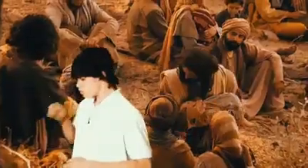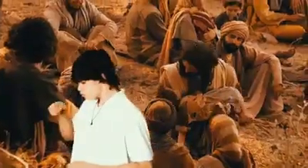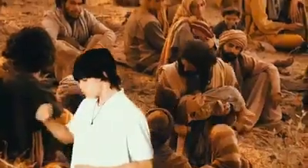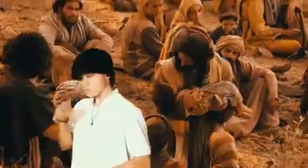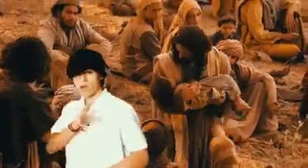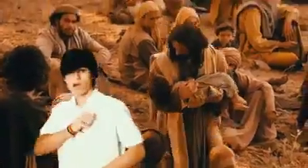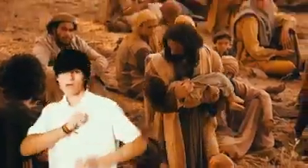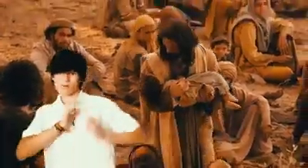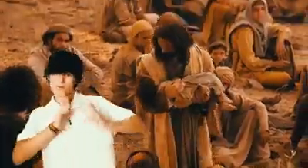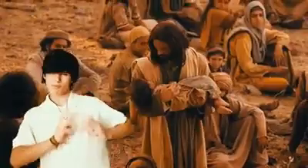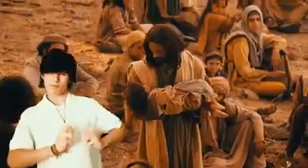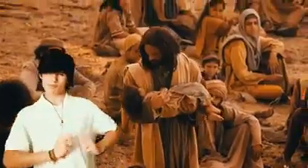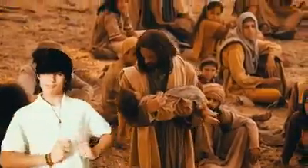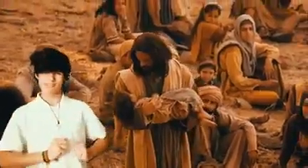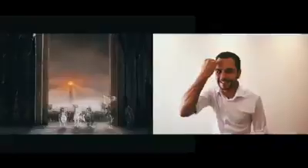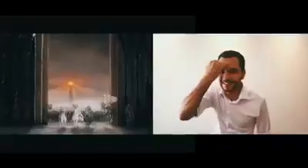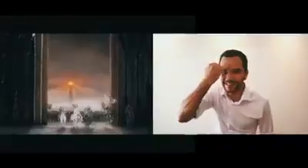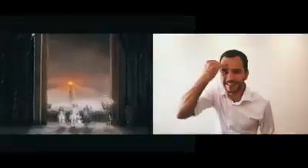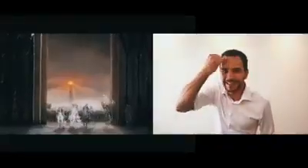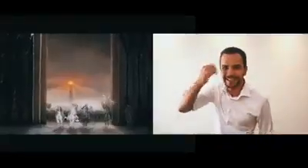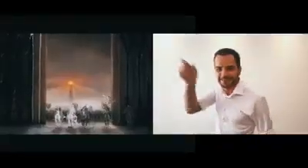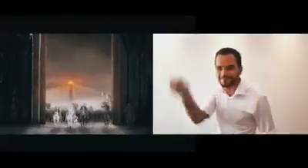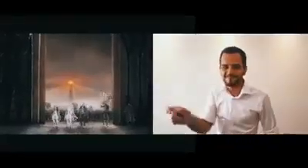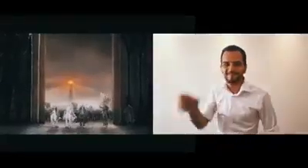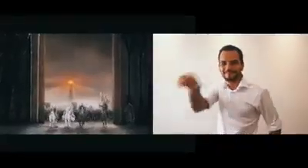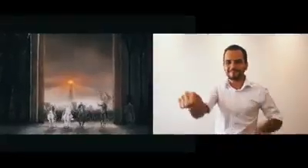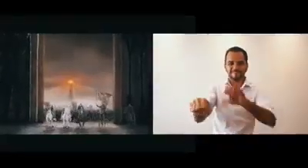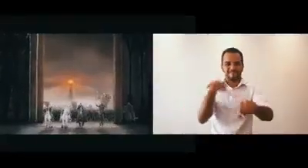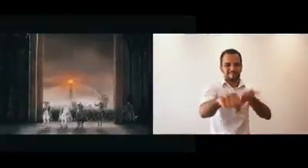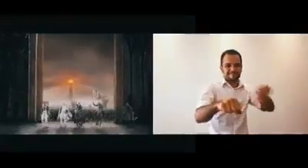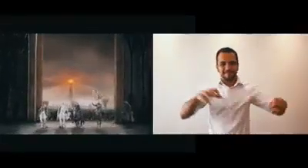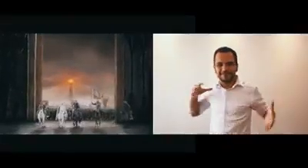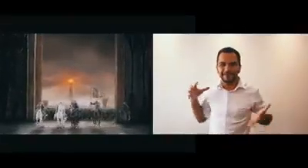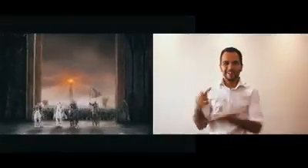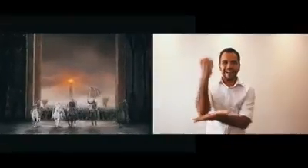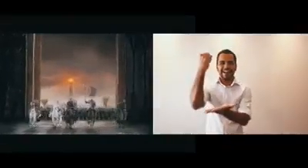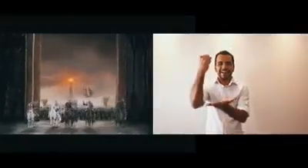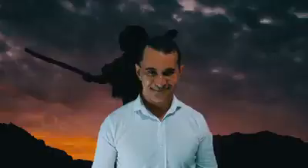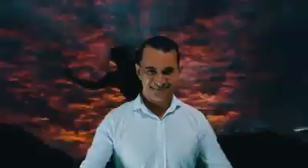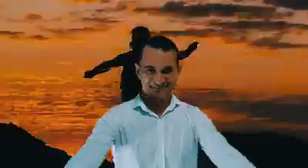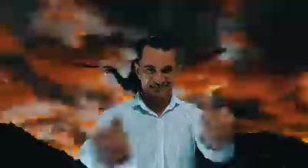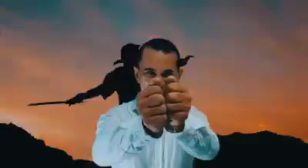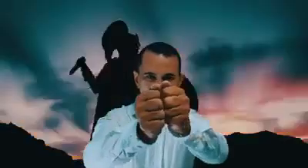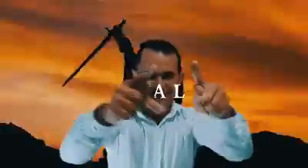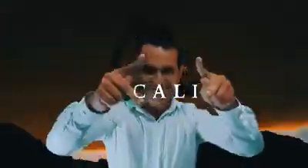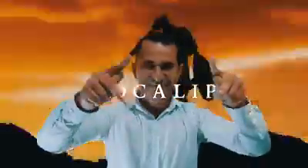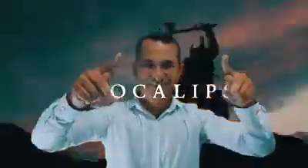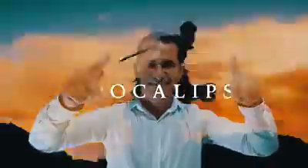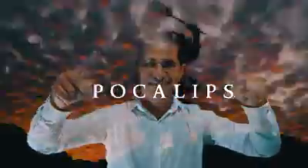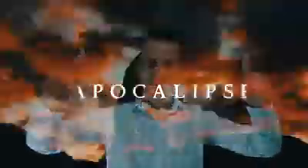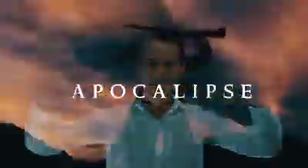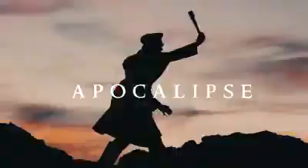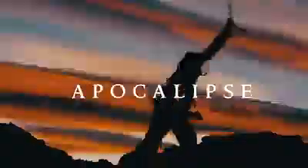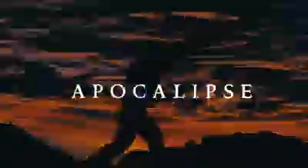é o puro amor. Em Judas ele é resgatador. Em